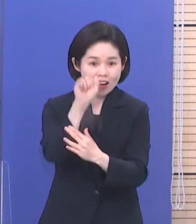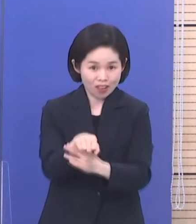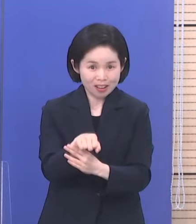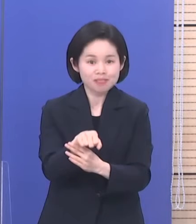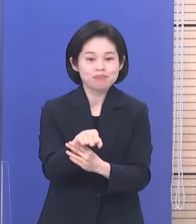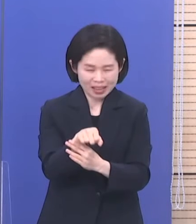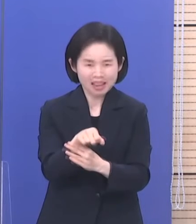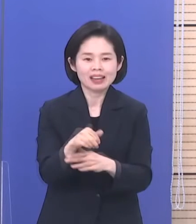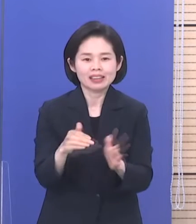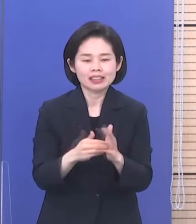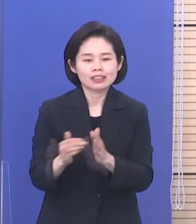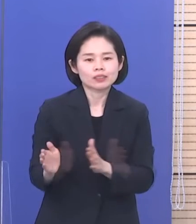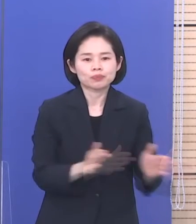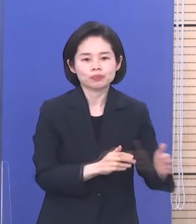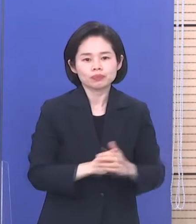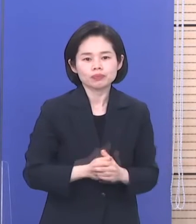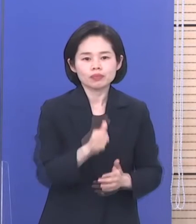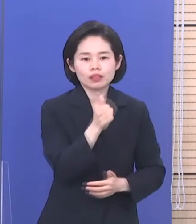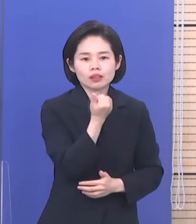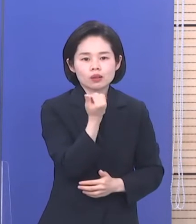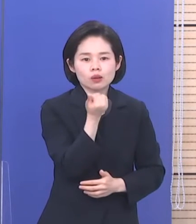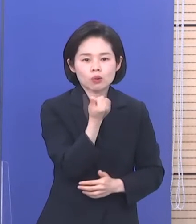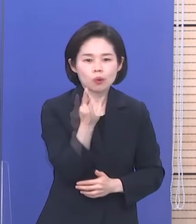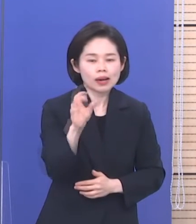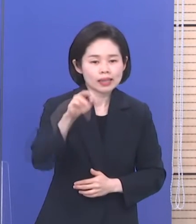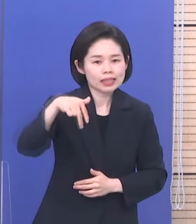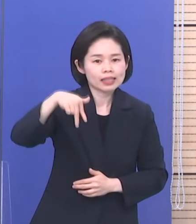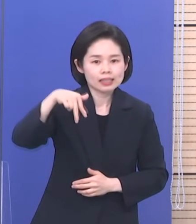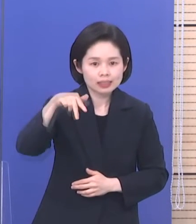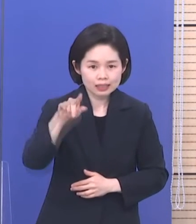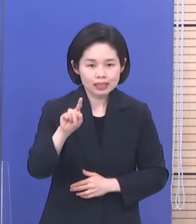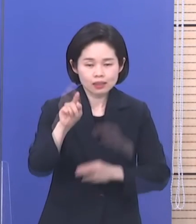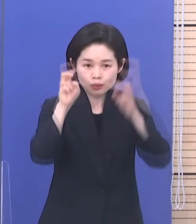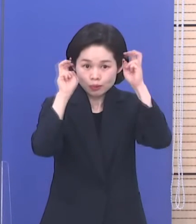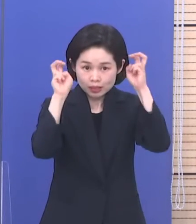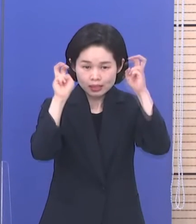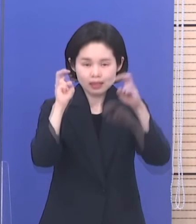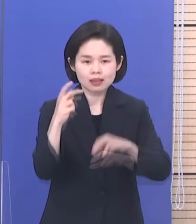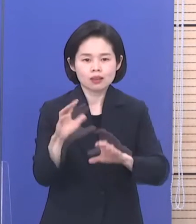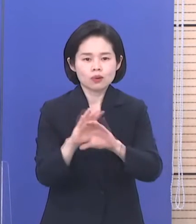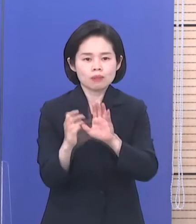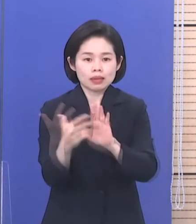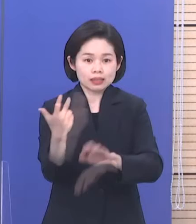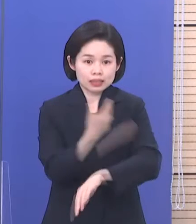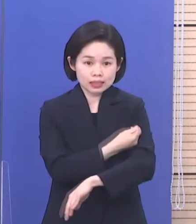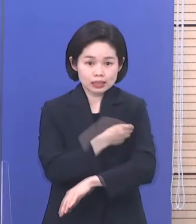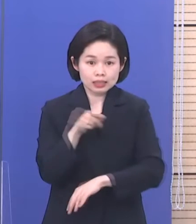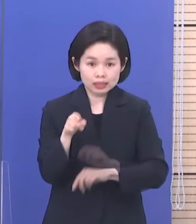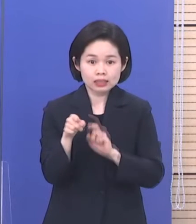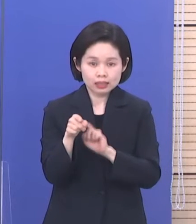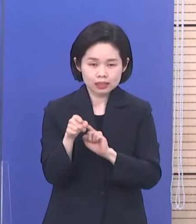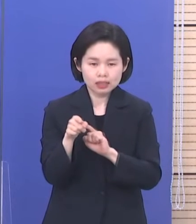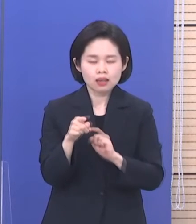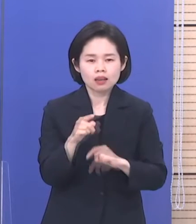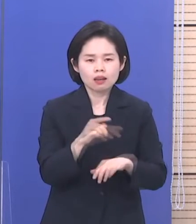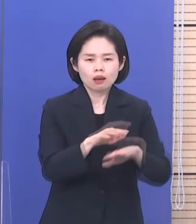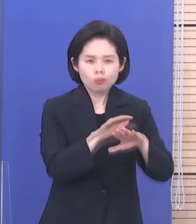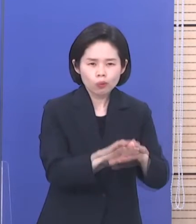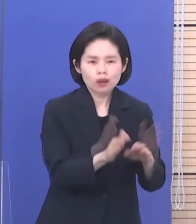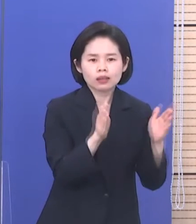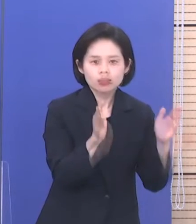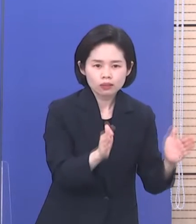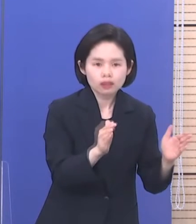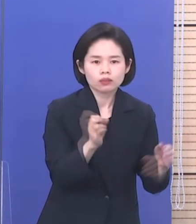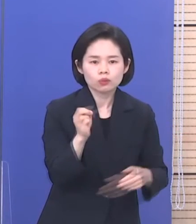다음으로 화이자사의 코로나19 백신인 코미나티주의 보관 기간과 투여 연령 변경